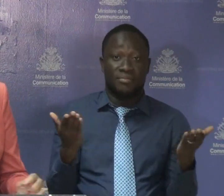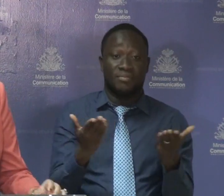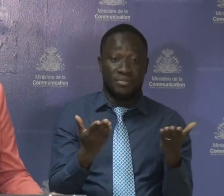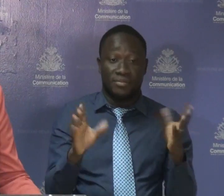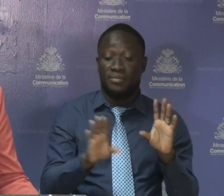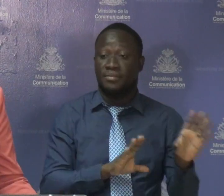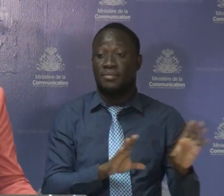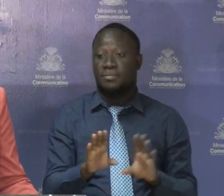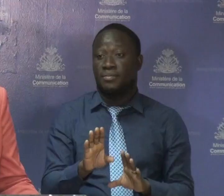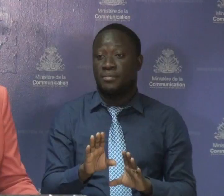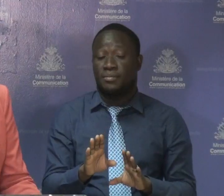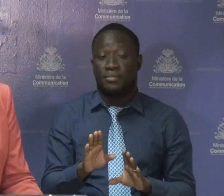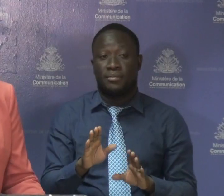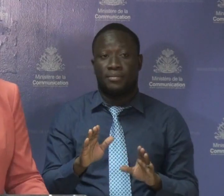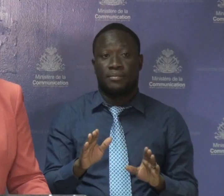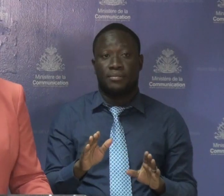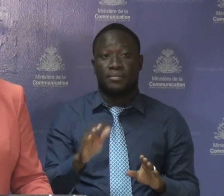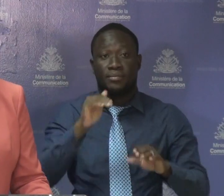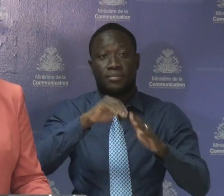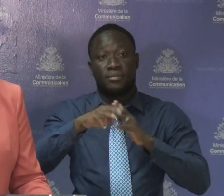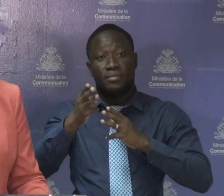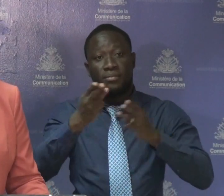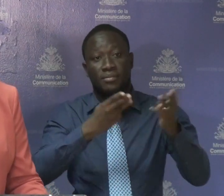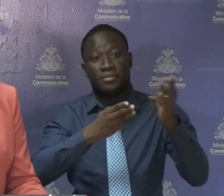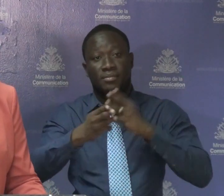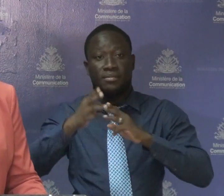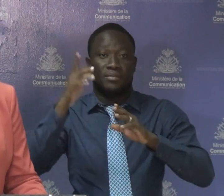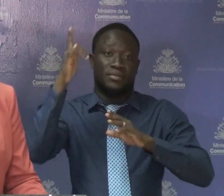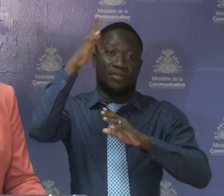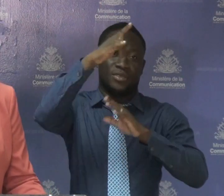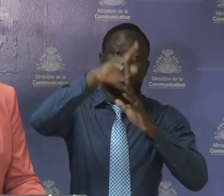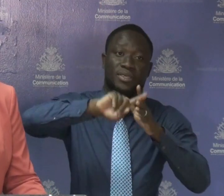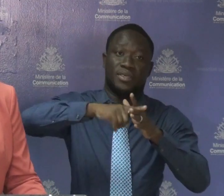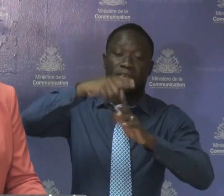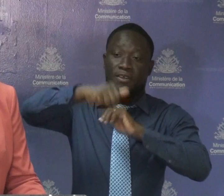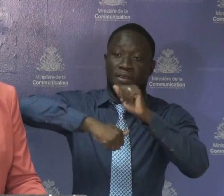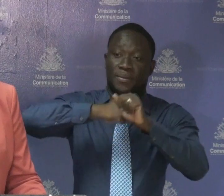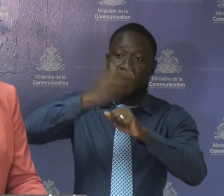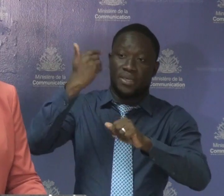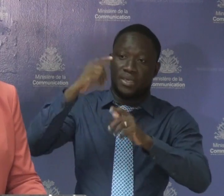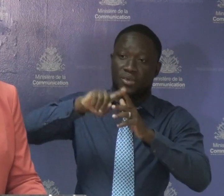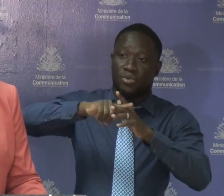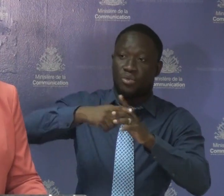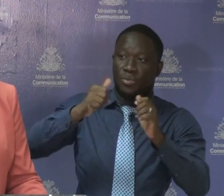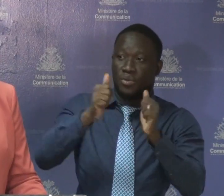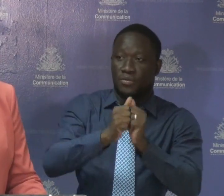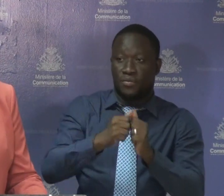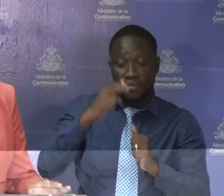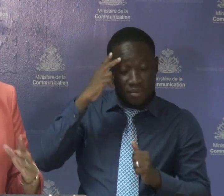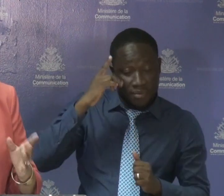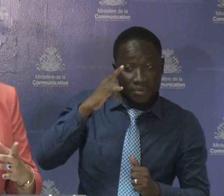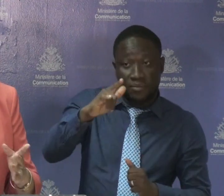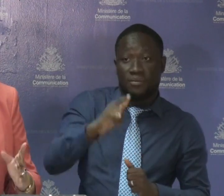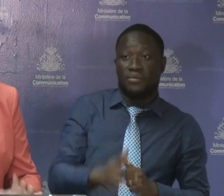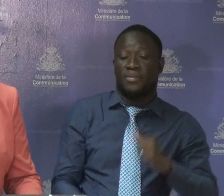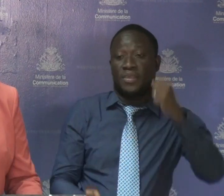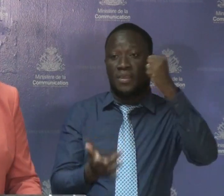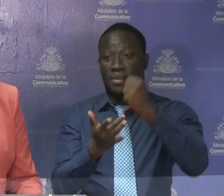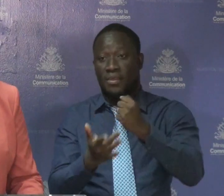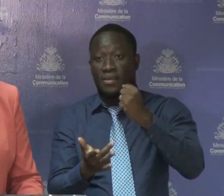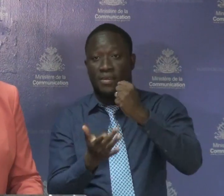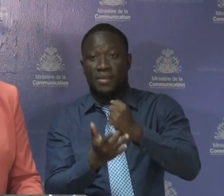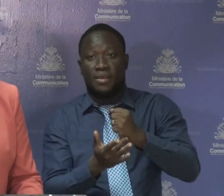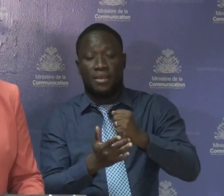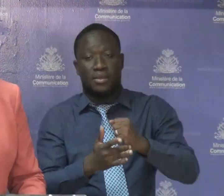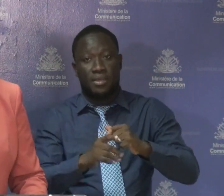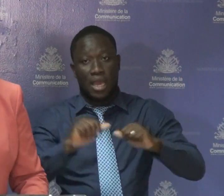fait, au niveau de ministère touriste, l'année dernière, nous avons commencé avec Haïti Tech Summit, AMHE, qui est l'association mondiale et